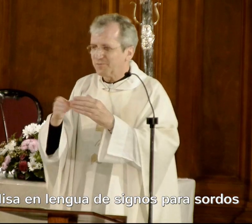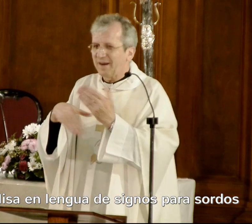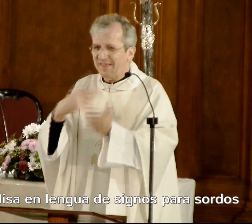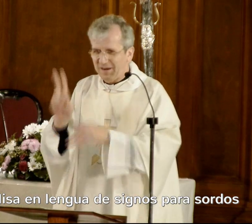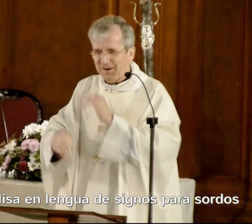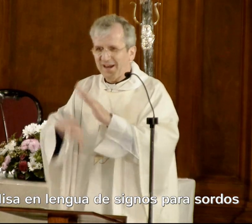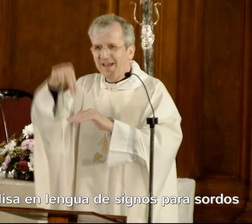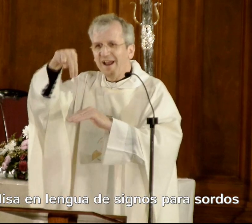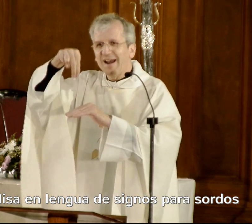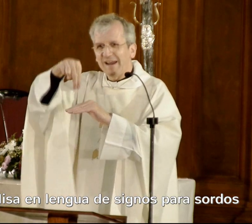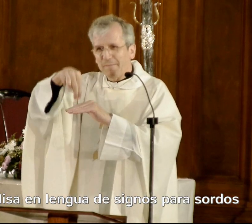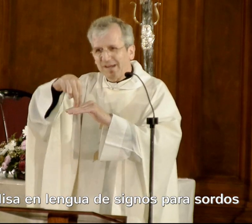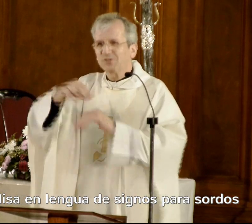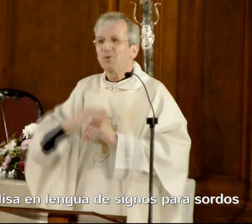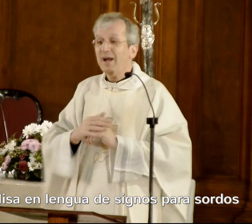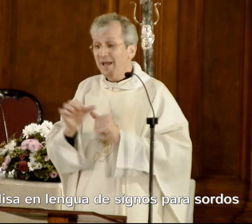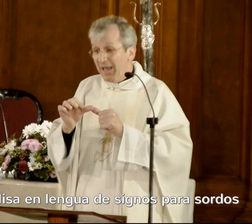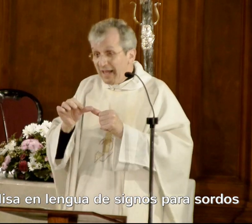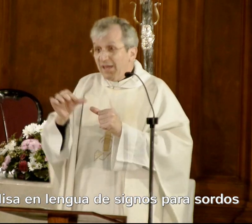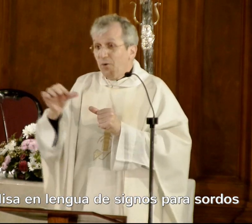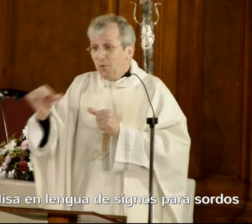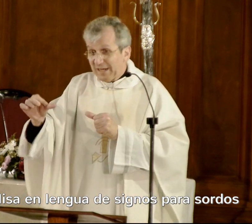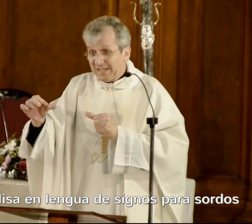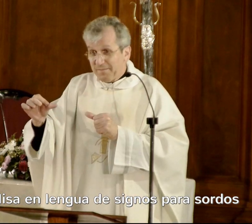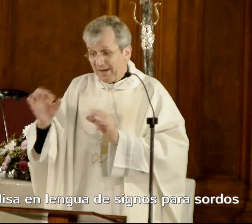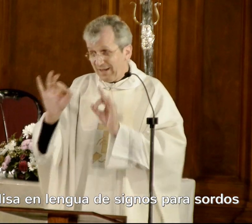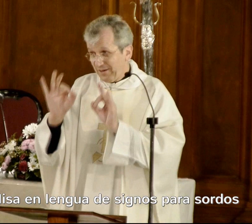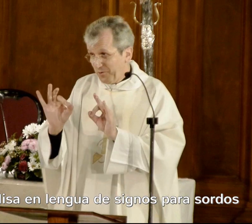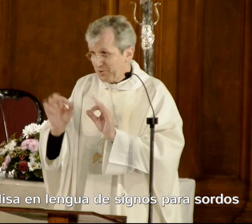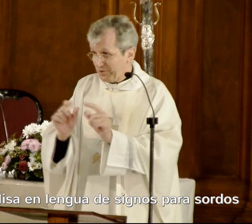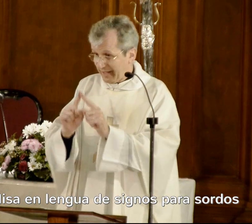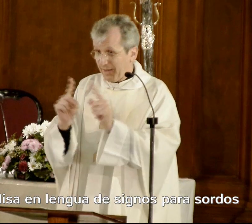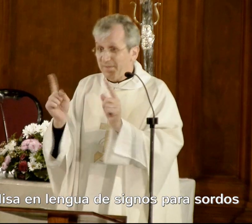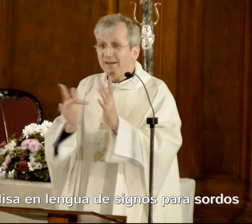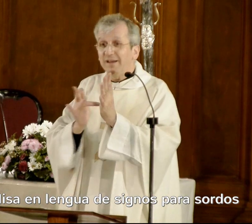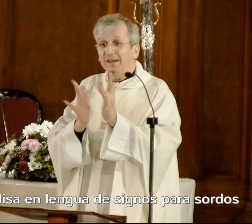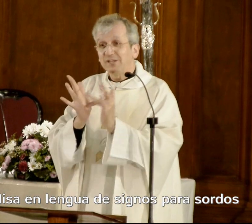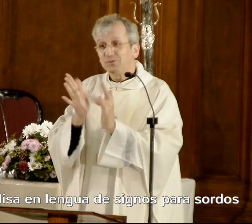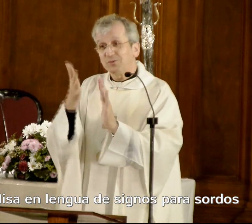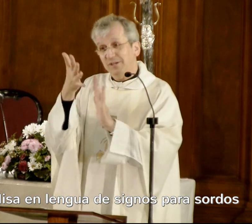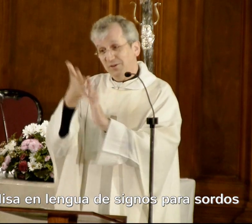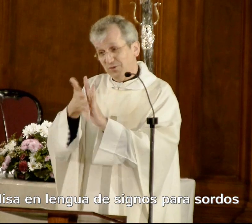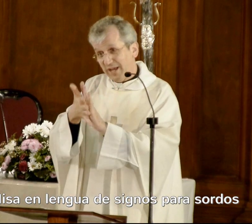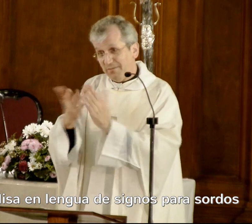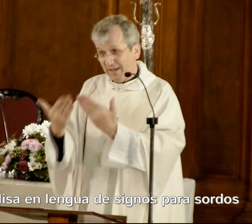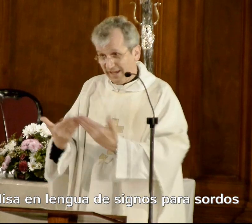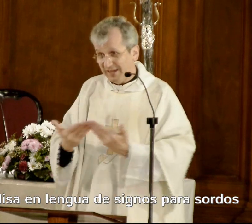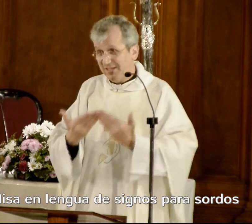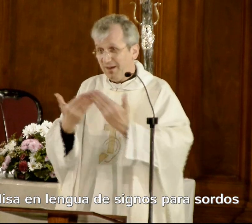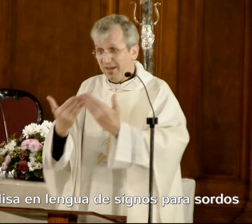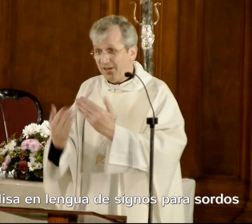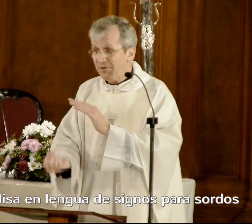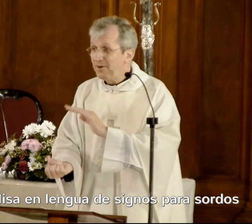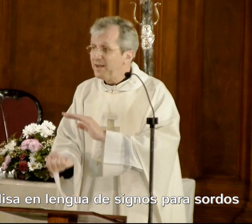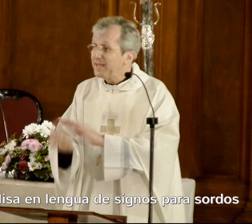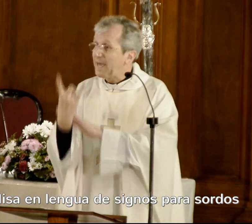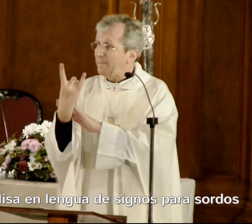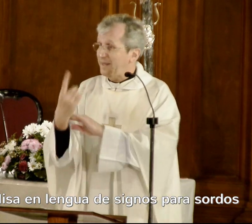para celebrar la Pascua. Una semana justo que también Jesús nos habla en este evangelio, que